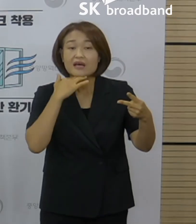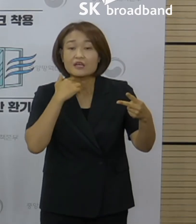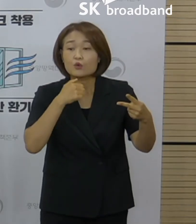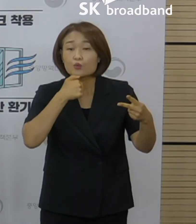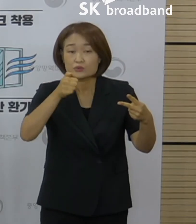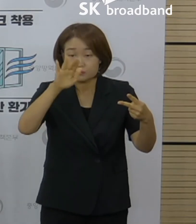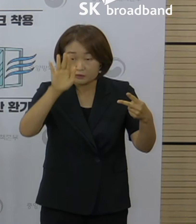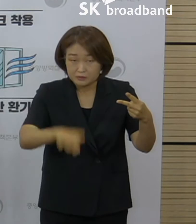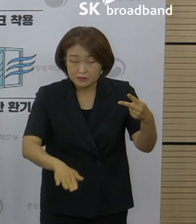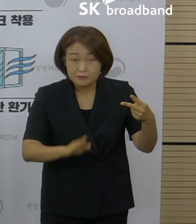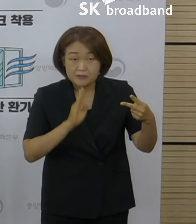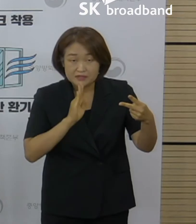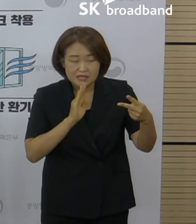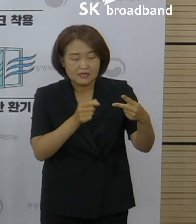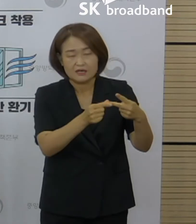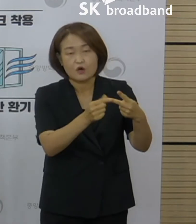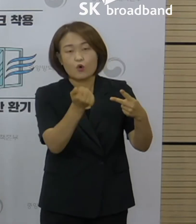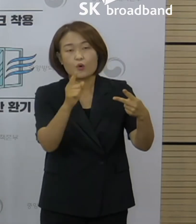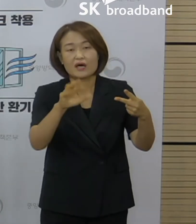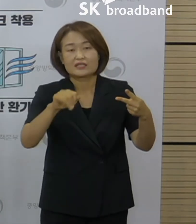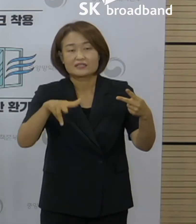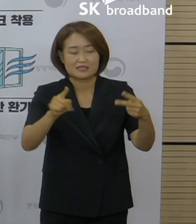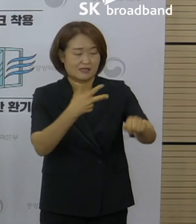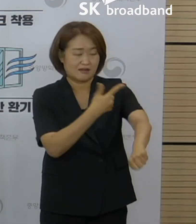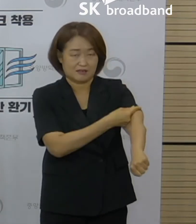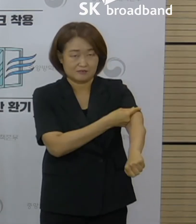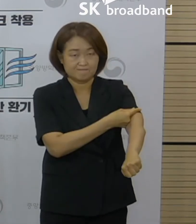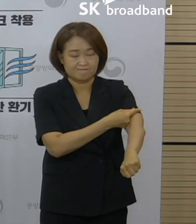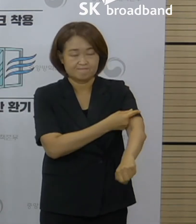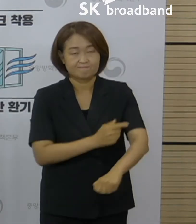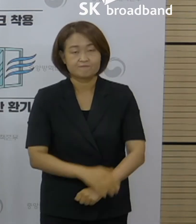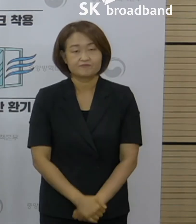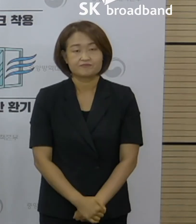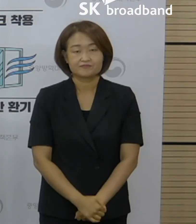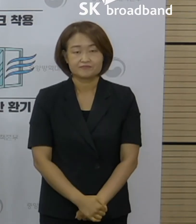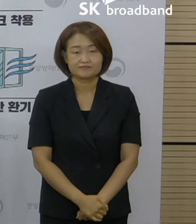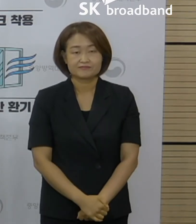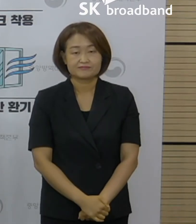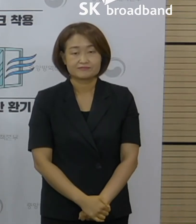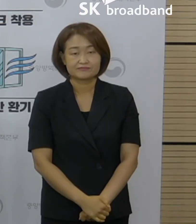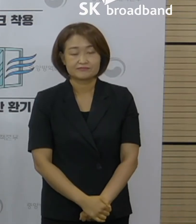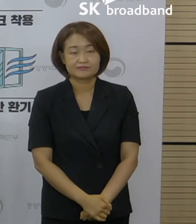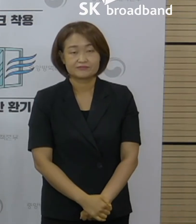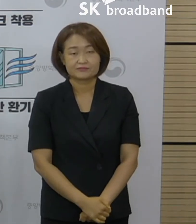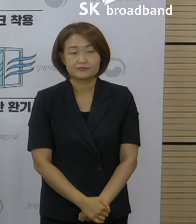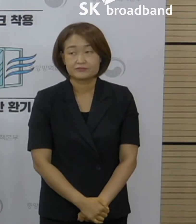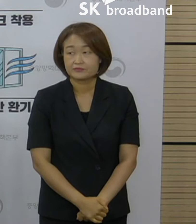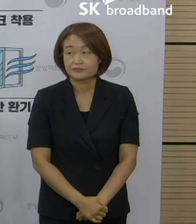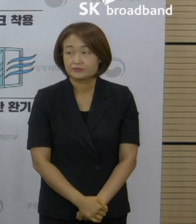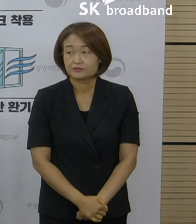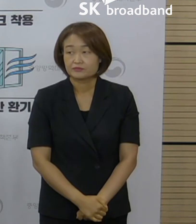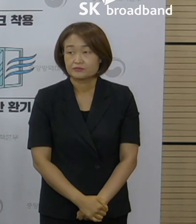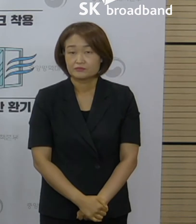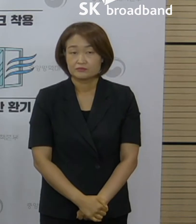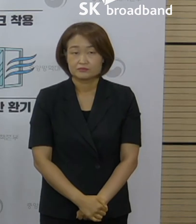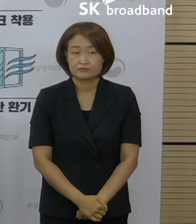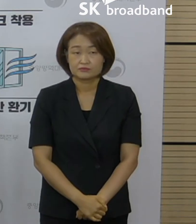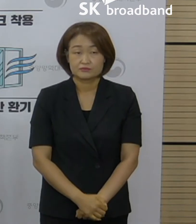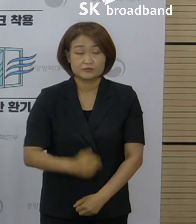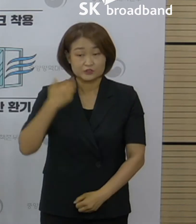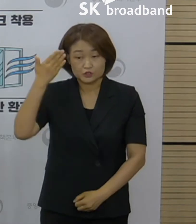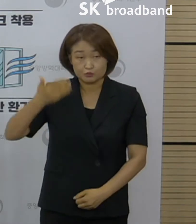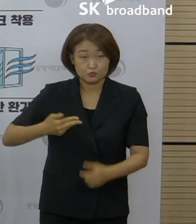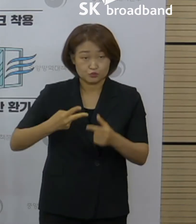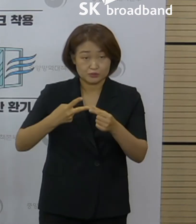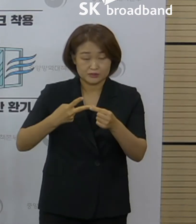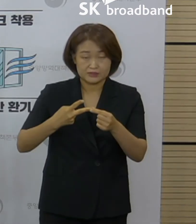미만인 경우에는 그 화이자로 접종이 이루어질 예정입니다. 네, 두 번째 다음 질문